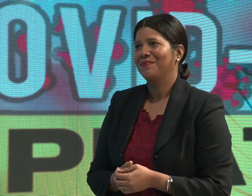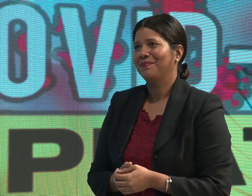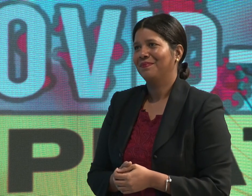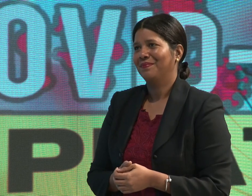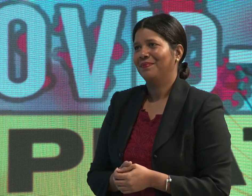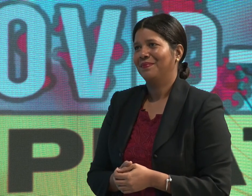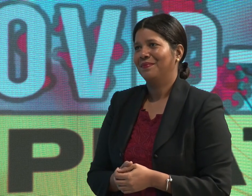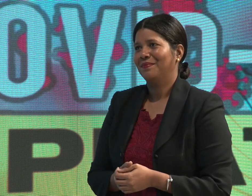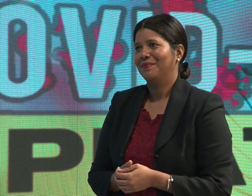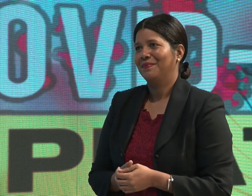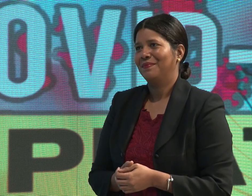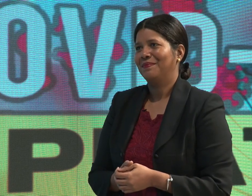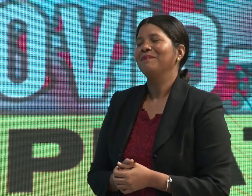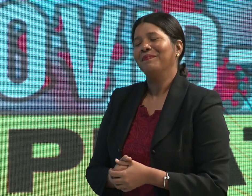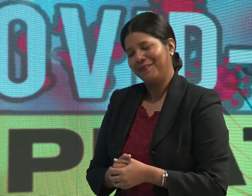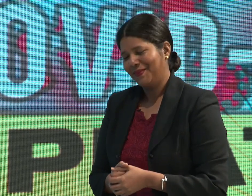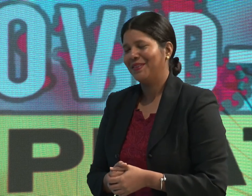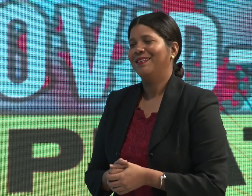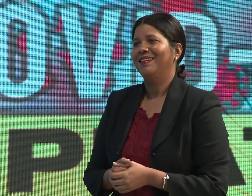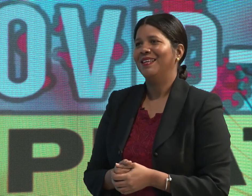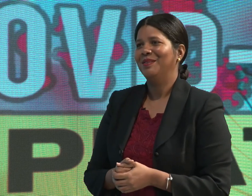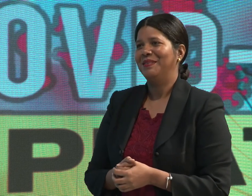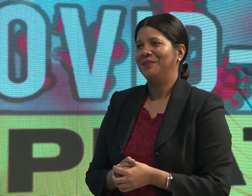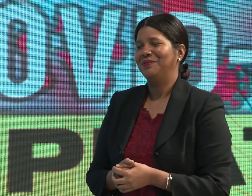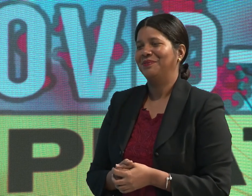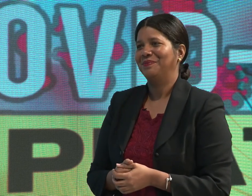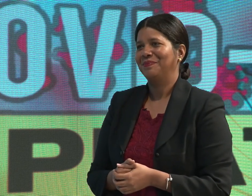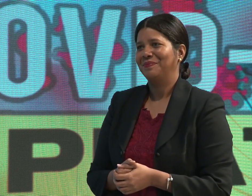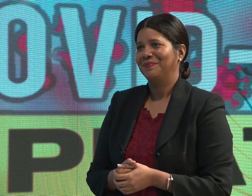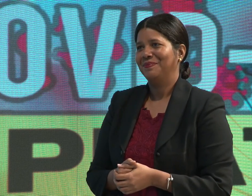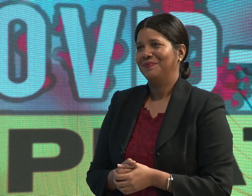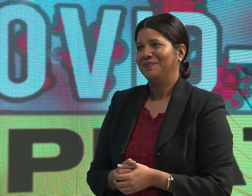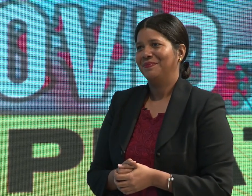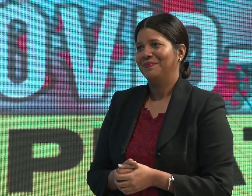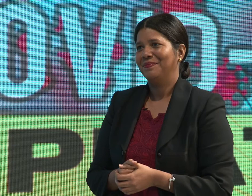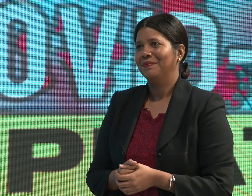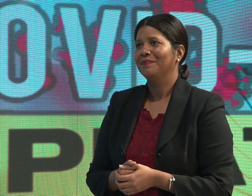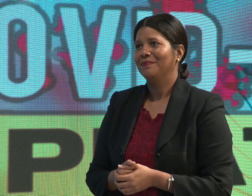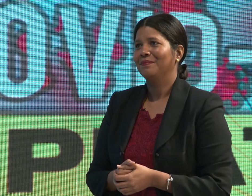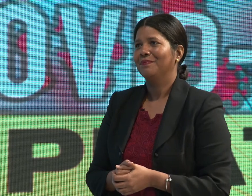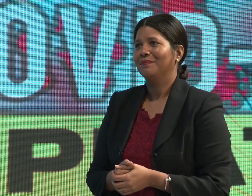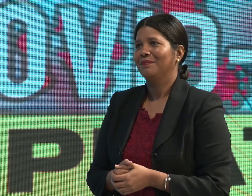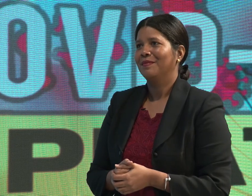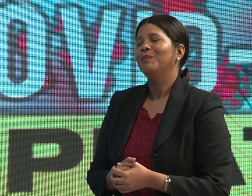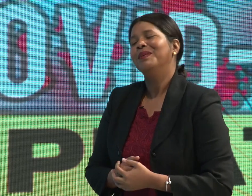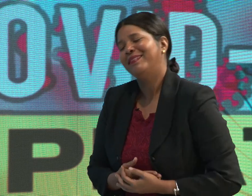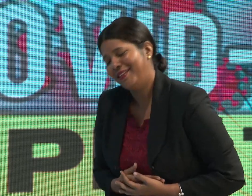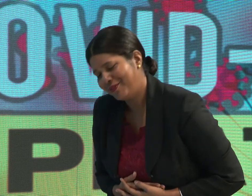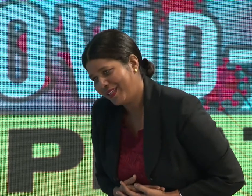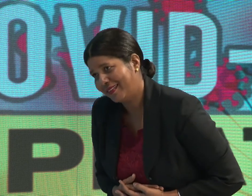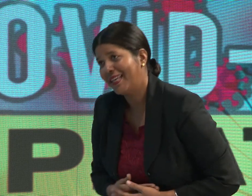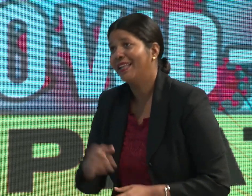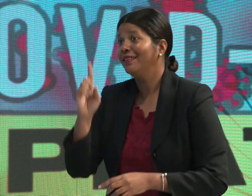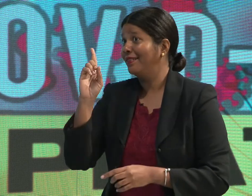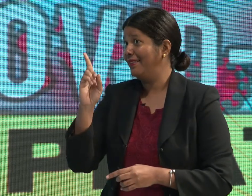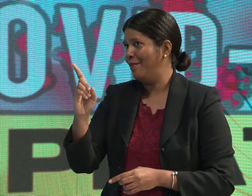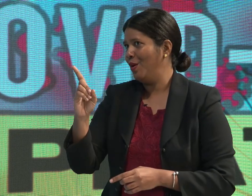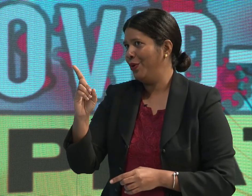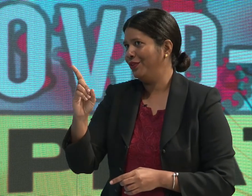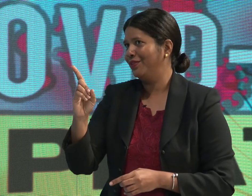je bruikbare informatie hebt verschaft vandaag aan de kijkers. Alsjeblieft. We zeggen het tegen elkaar, be safe. Be safe, yes.